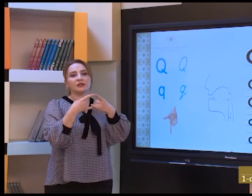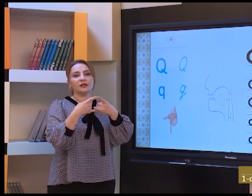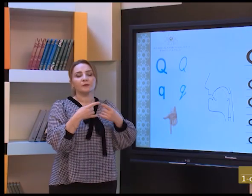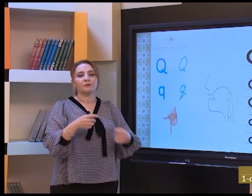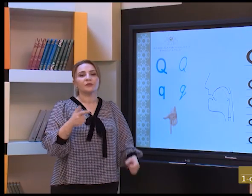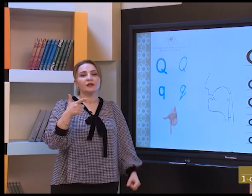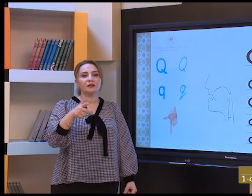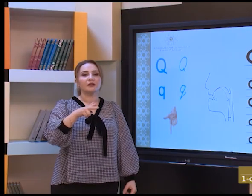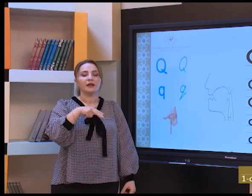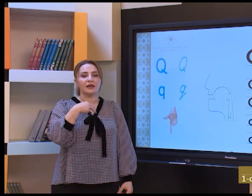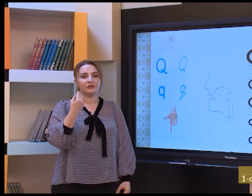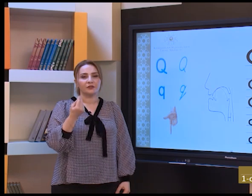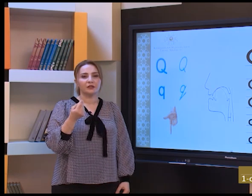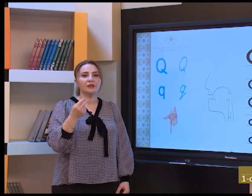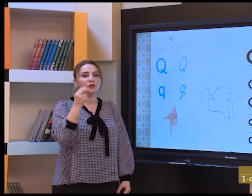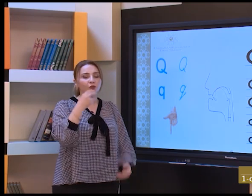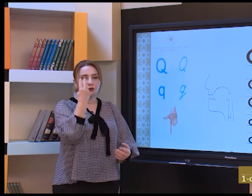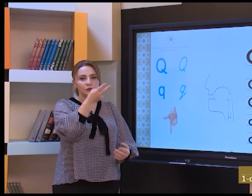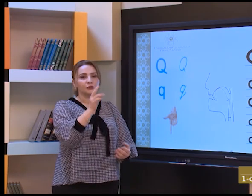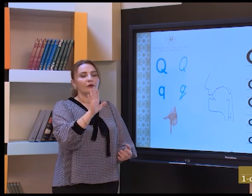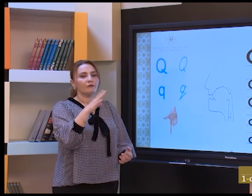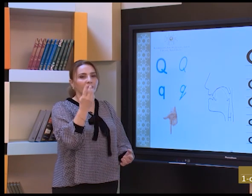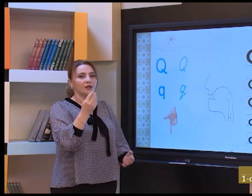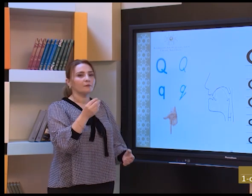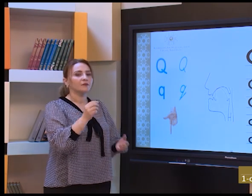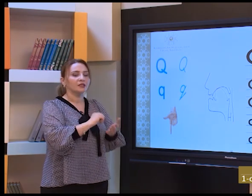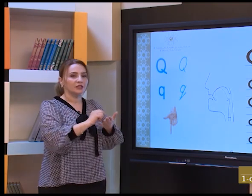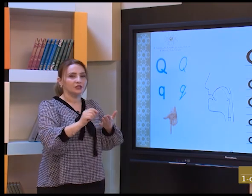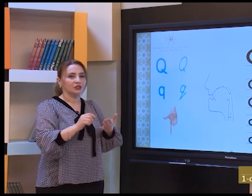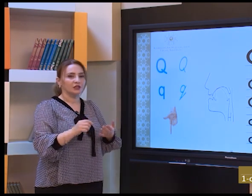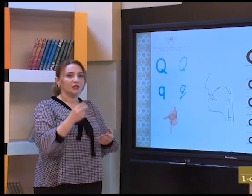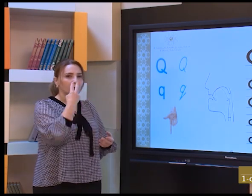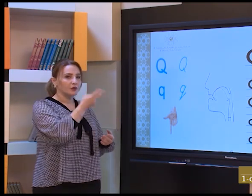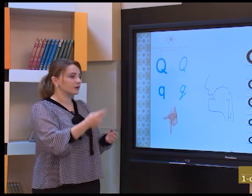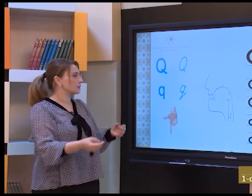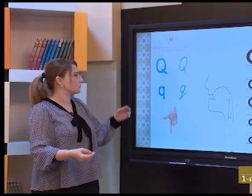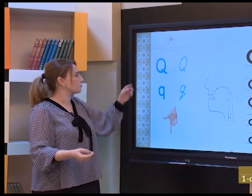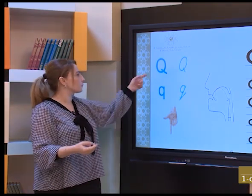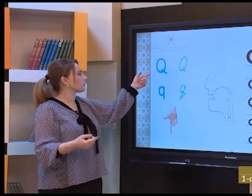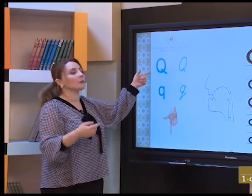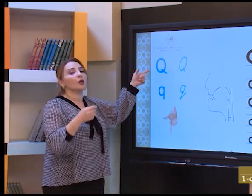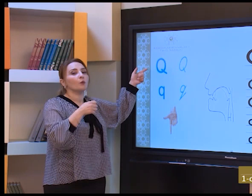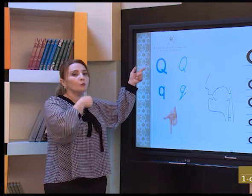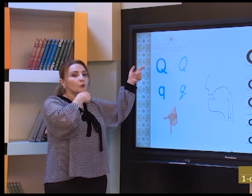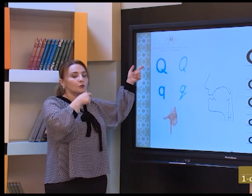Ekranda Q hərfini görürük və yazılışına baxaq. Böyük